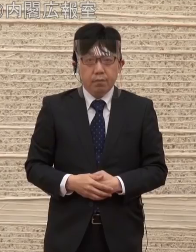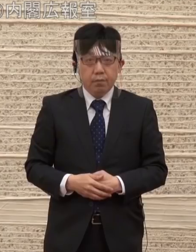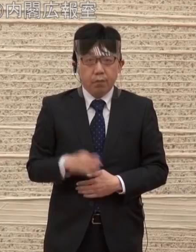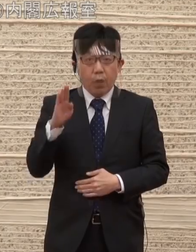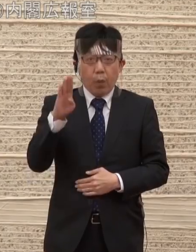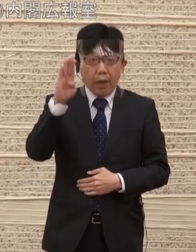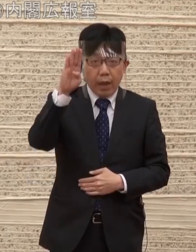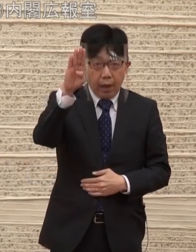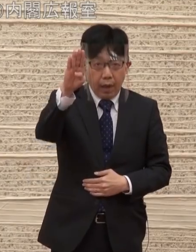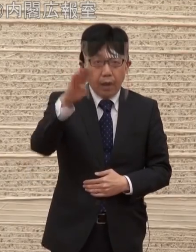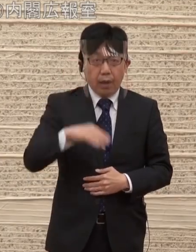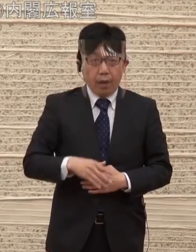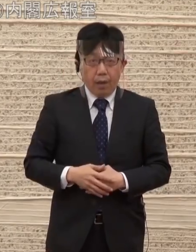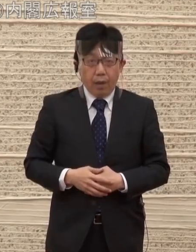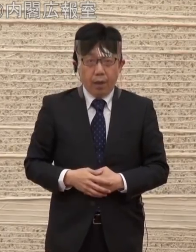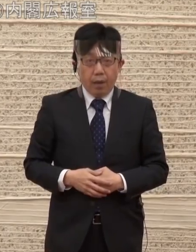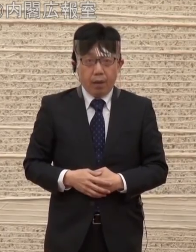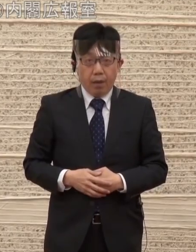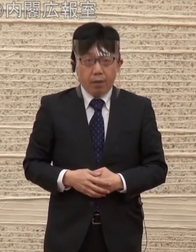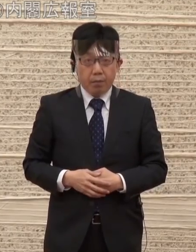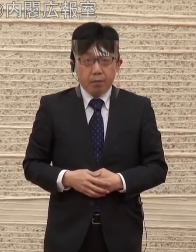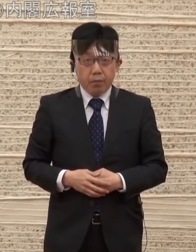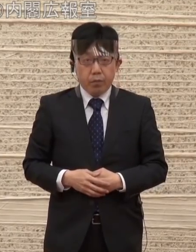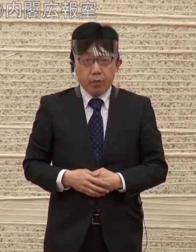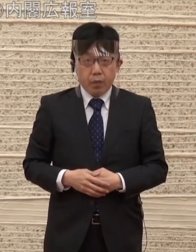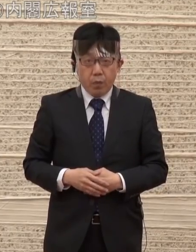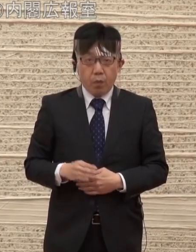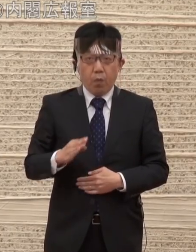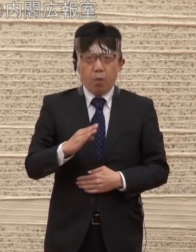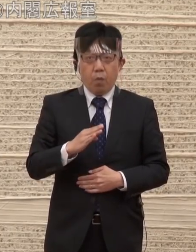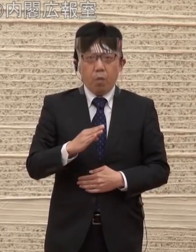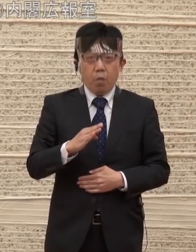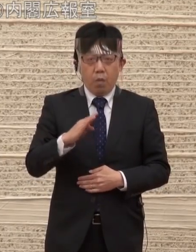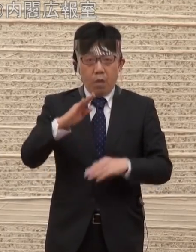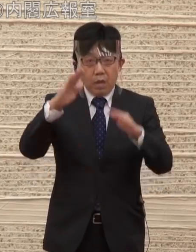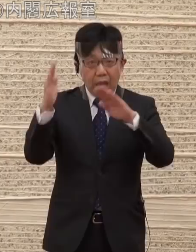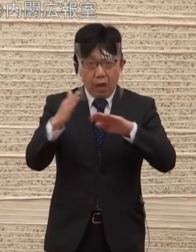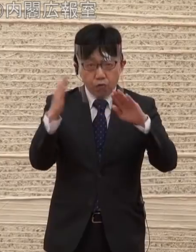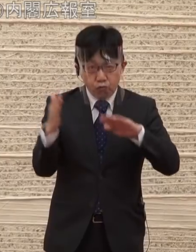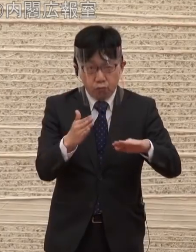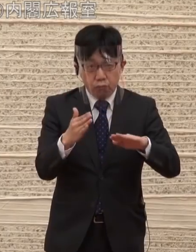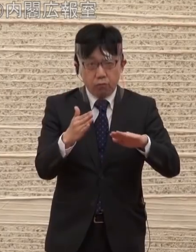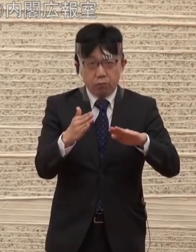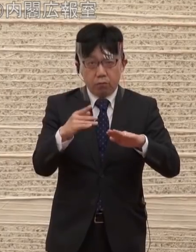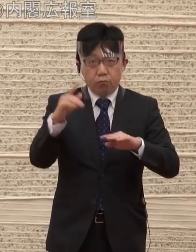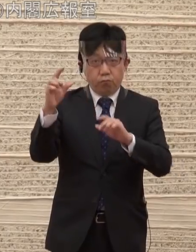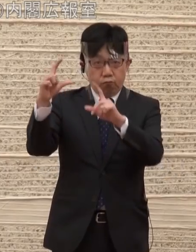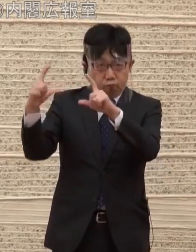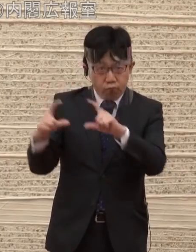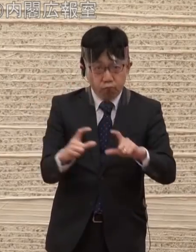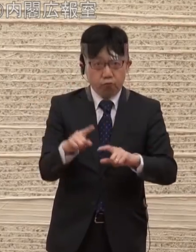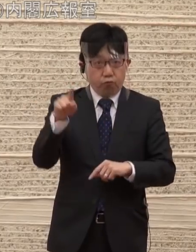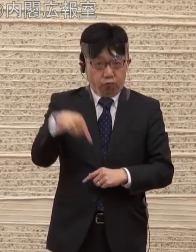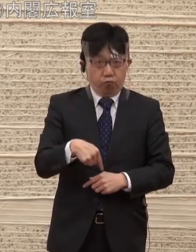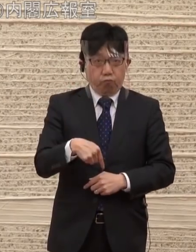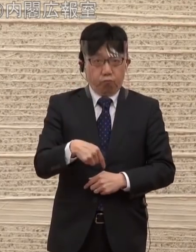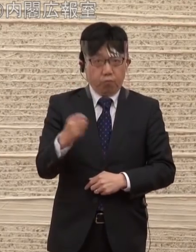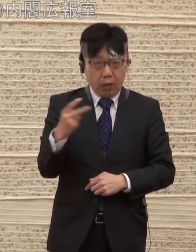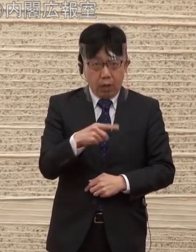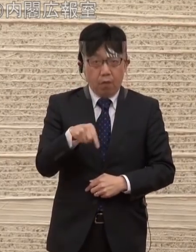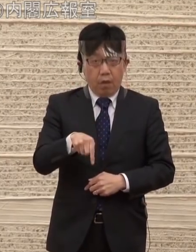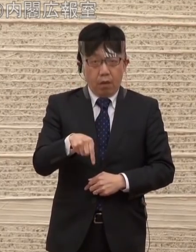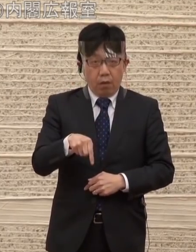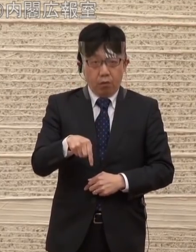これからですね本格的な台風シーズンあるいは集中号が